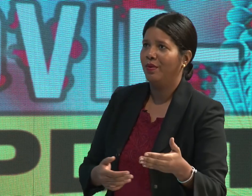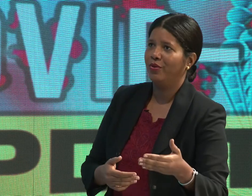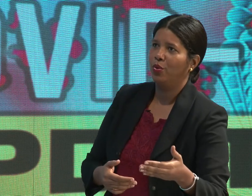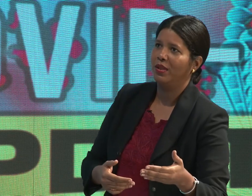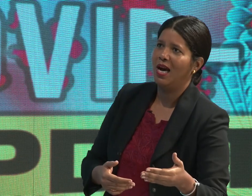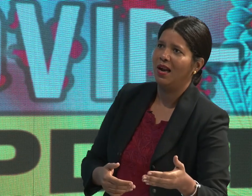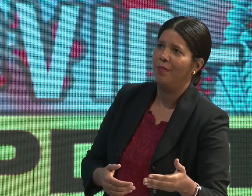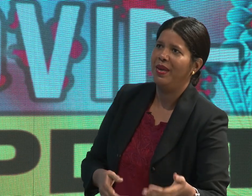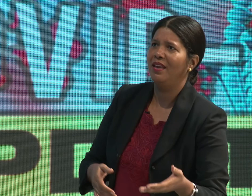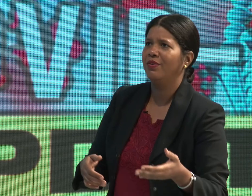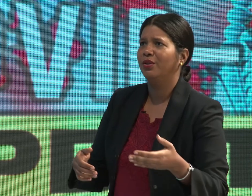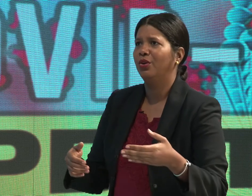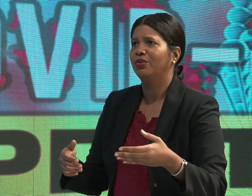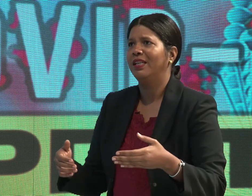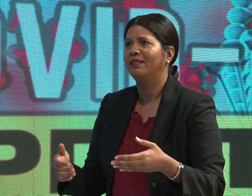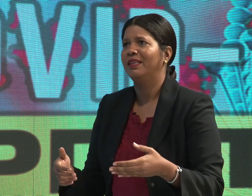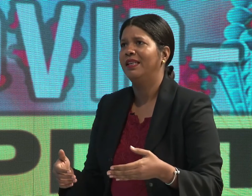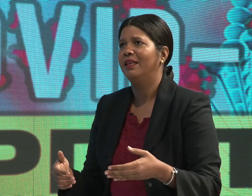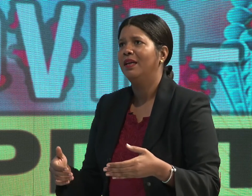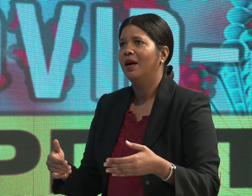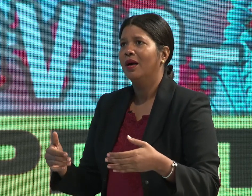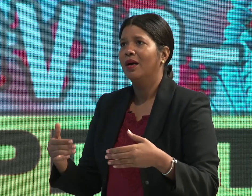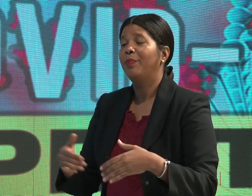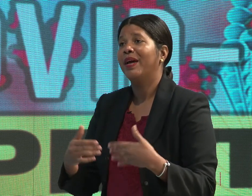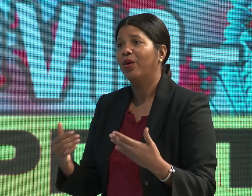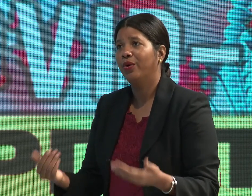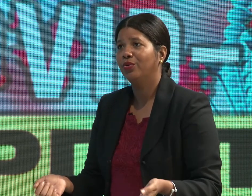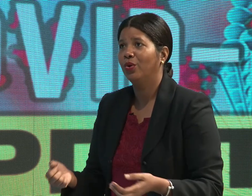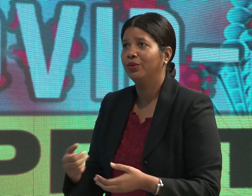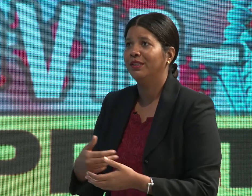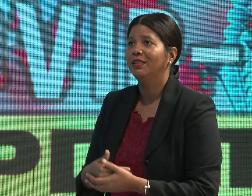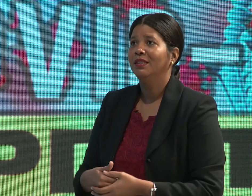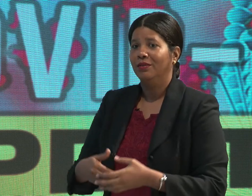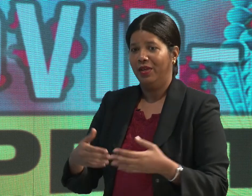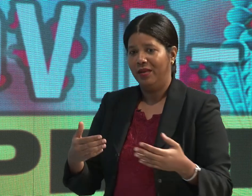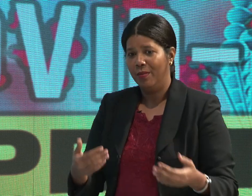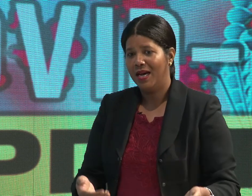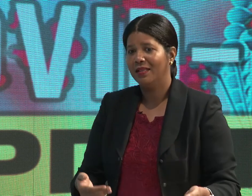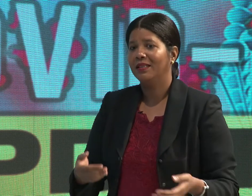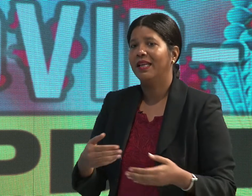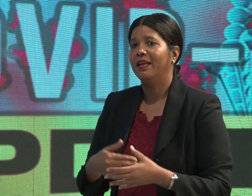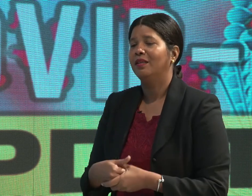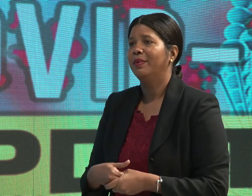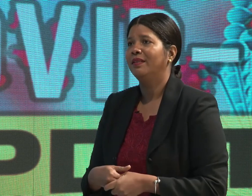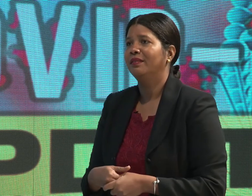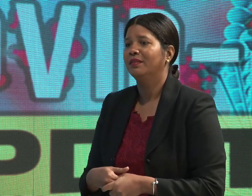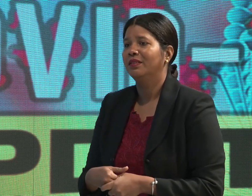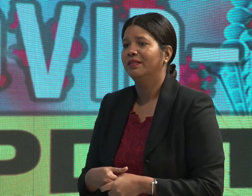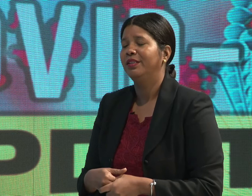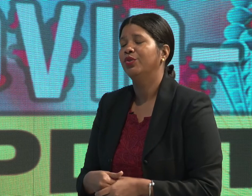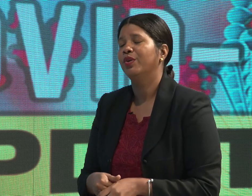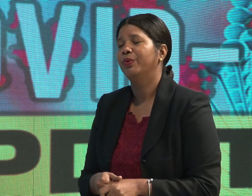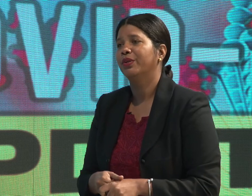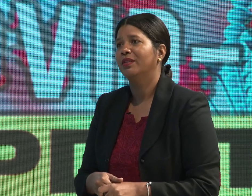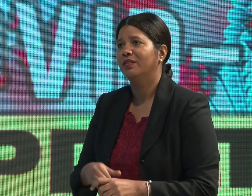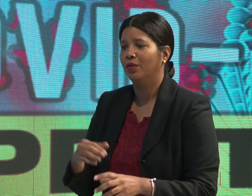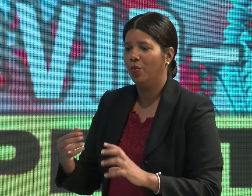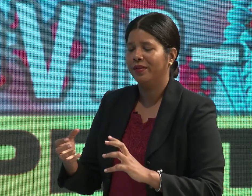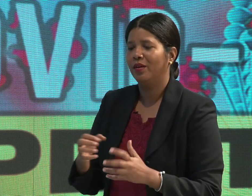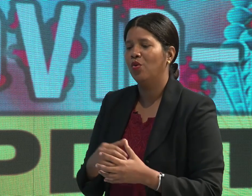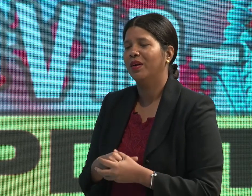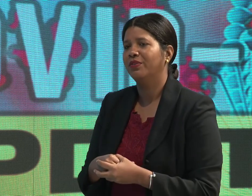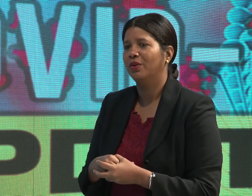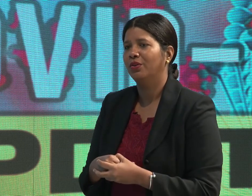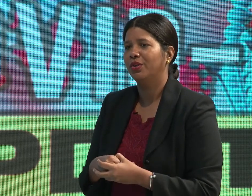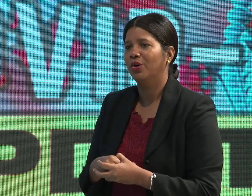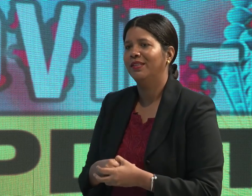Want we hebben verhoogde AKB van 1000 SRD per huishouden. Van de maand krijgen de mensen, de seniorenburgers, de opa's